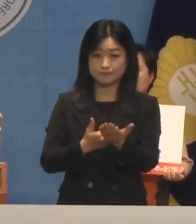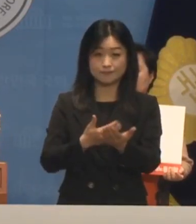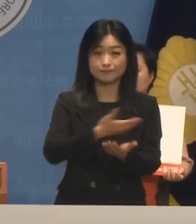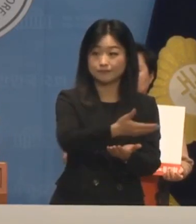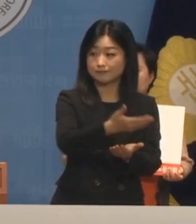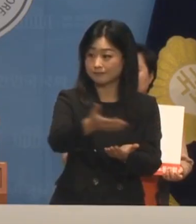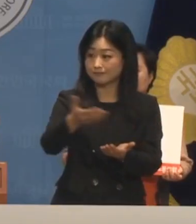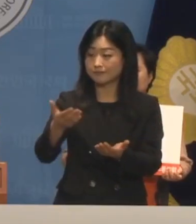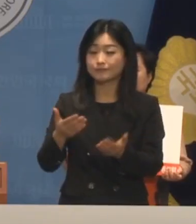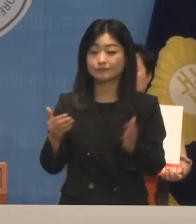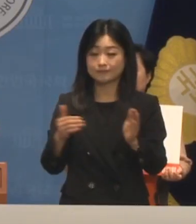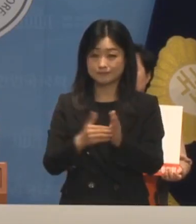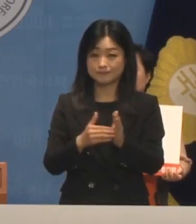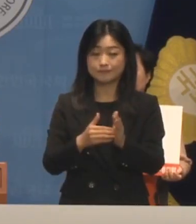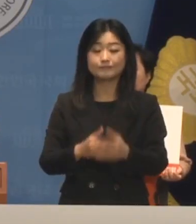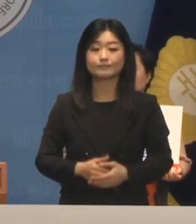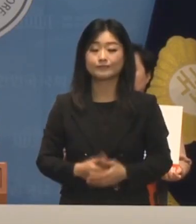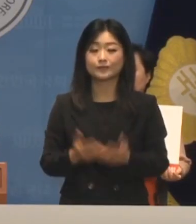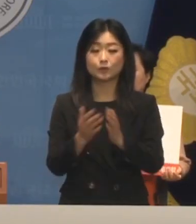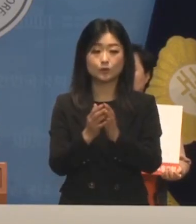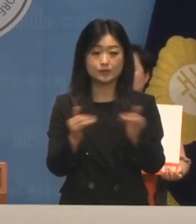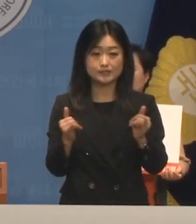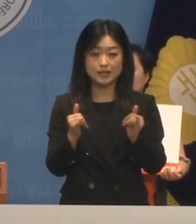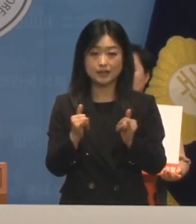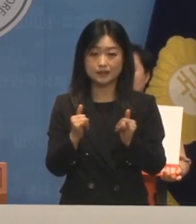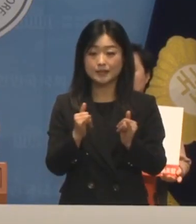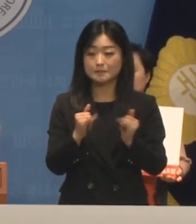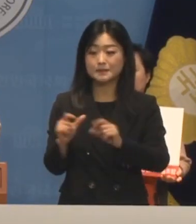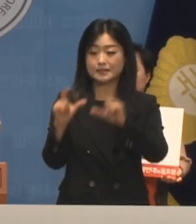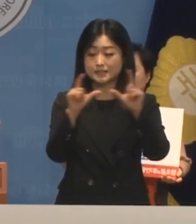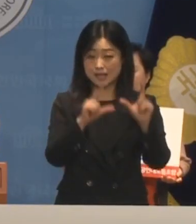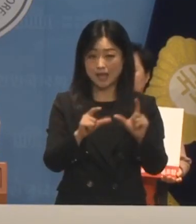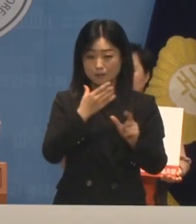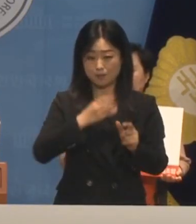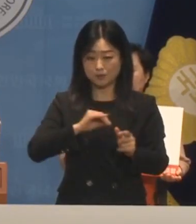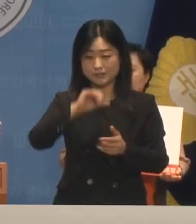보도자료로 대체하도록 하겠습니다. 우리 노동자들의 민생복지를 위한 예산이 적극